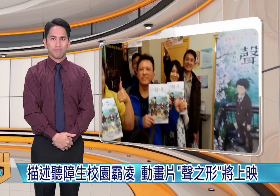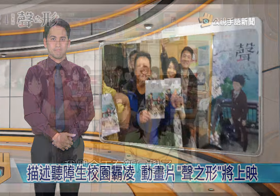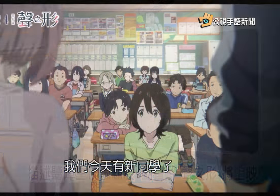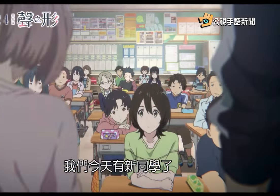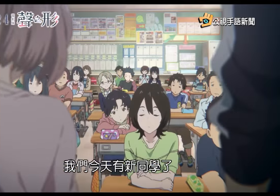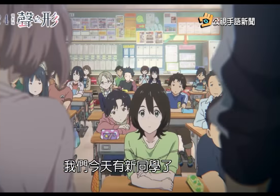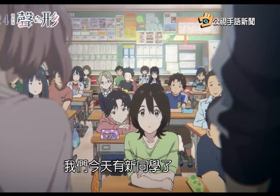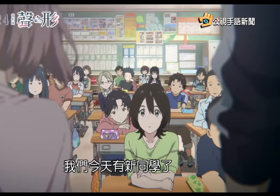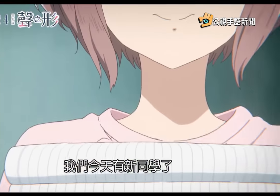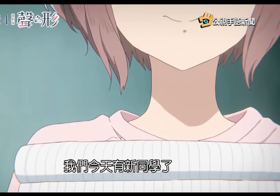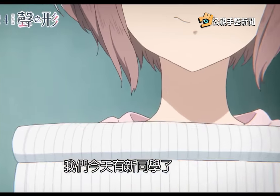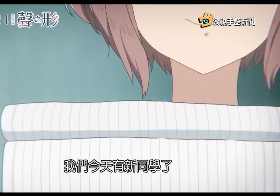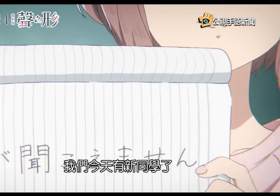新しい仲間が増えるぞ。